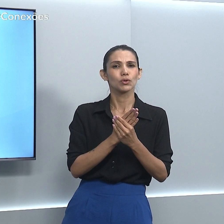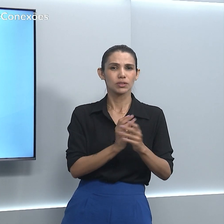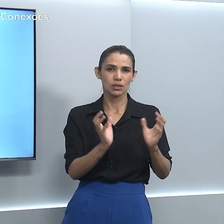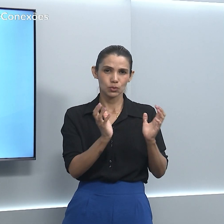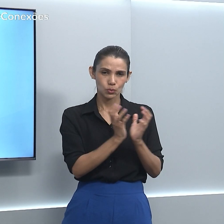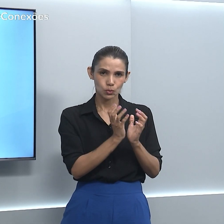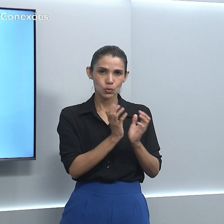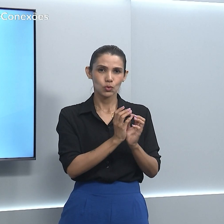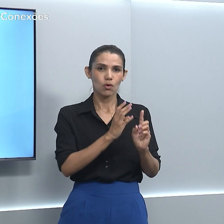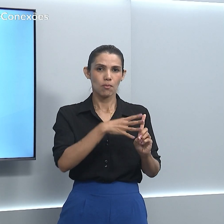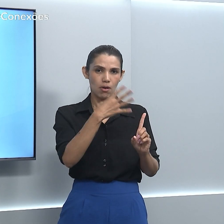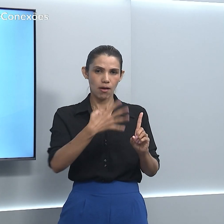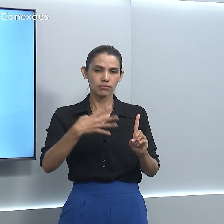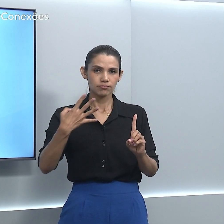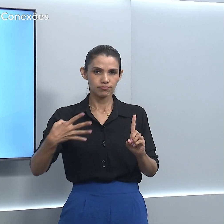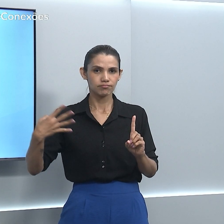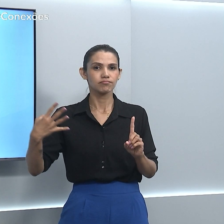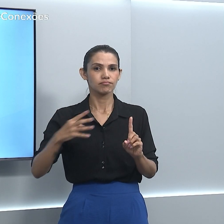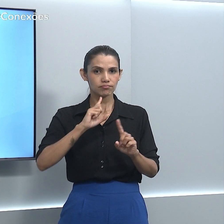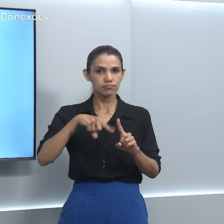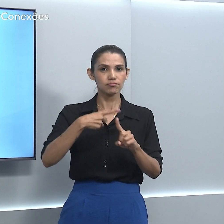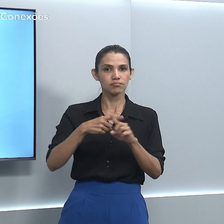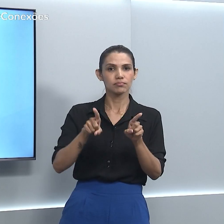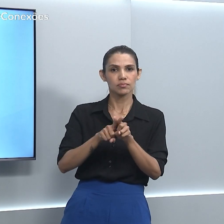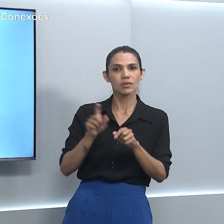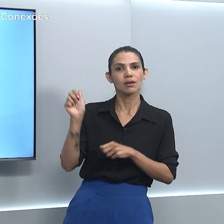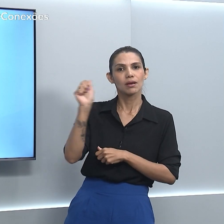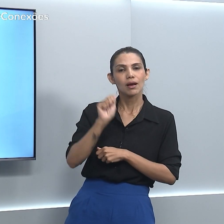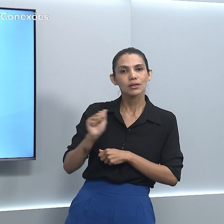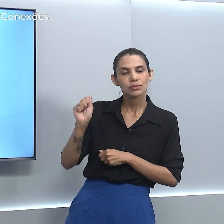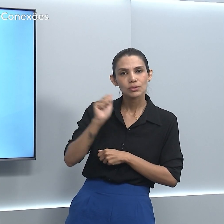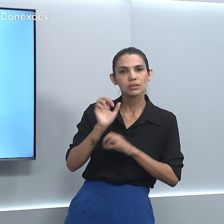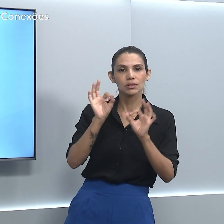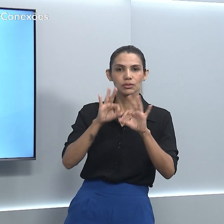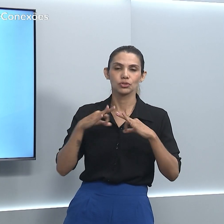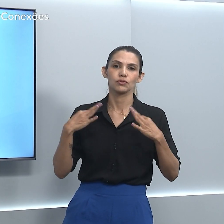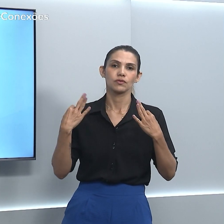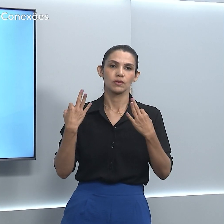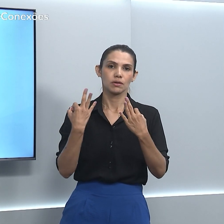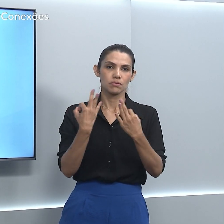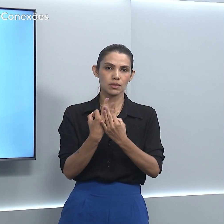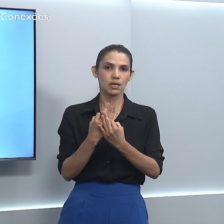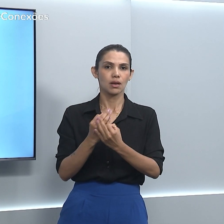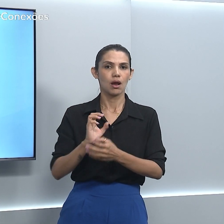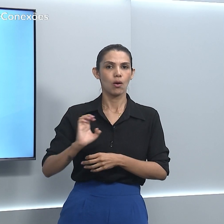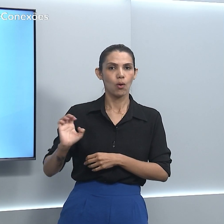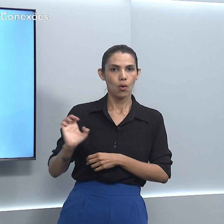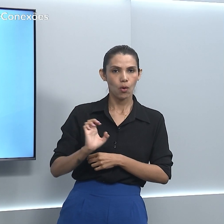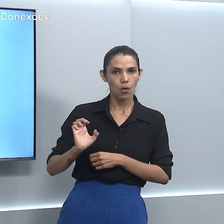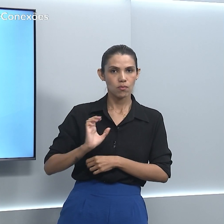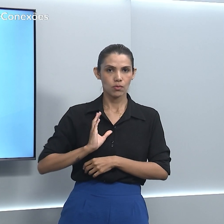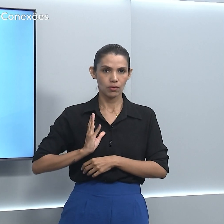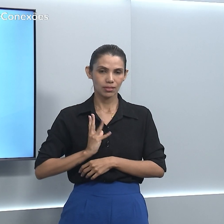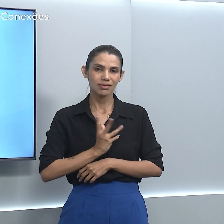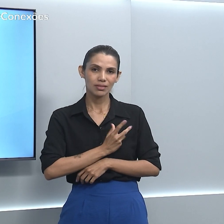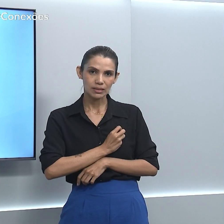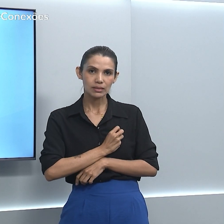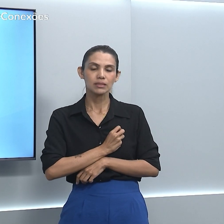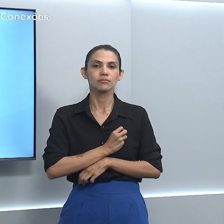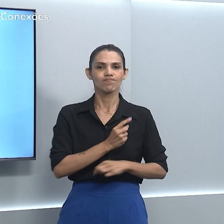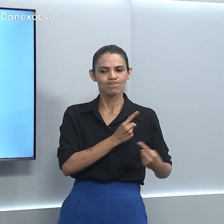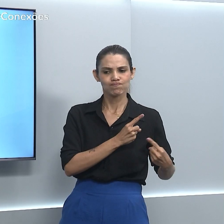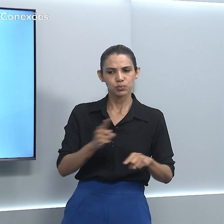LGBTIA+, e a Associação Brasileira de Famílias Homotransafetivas, contra o